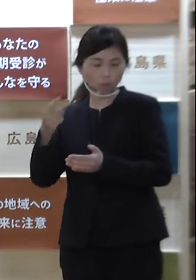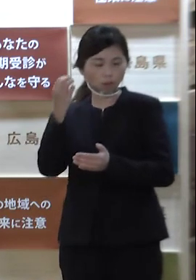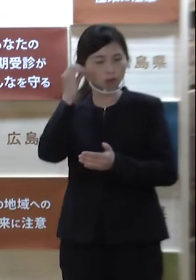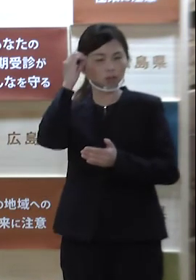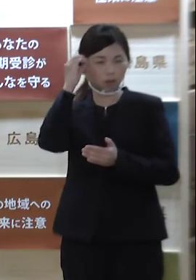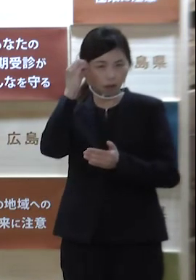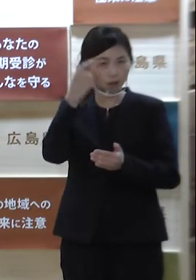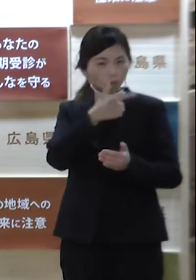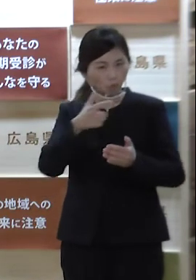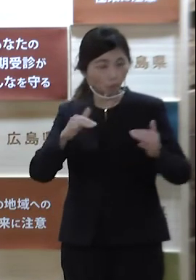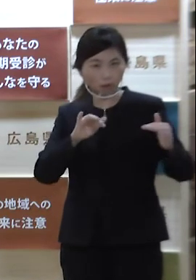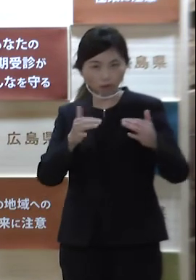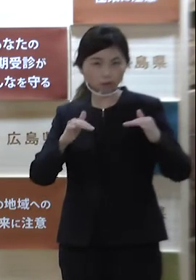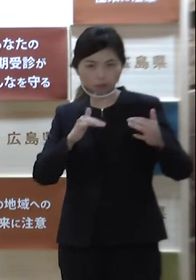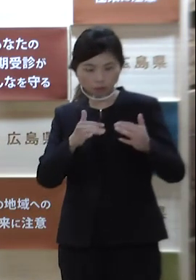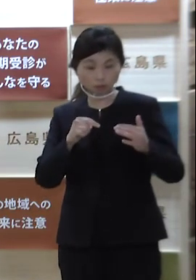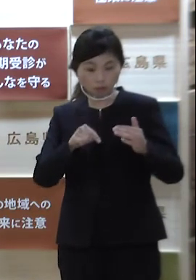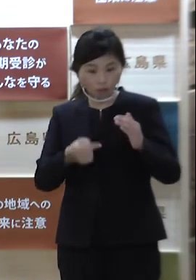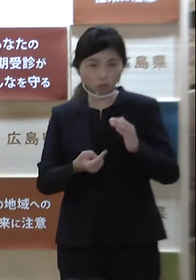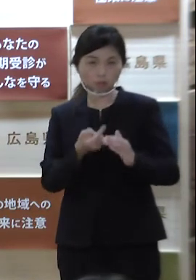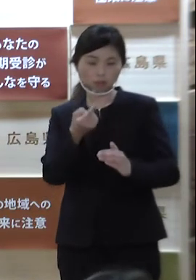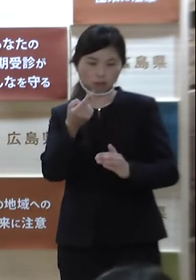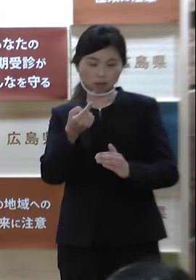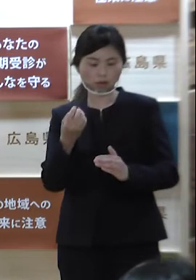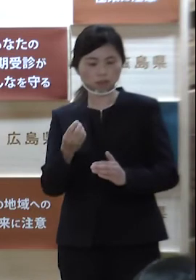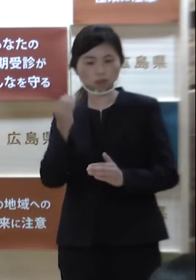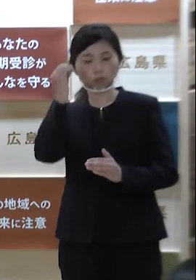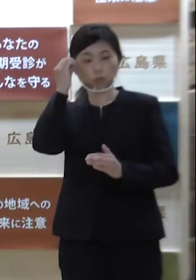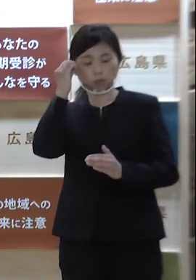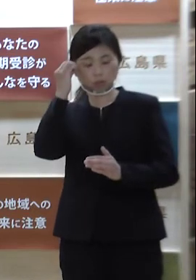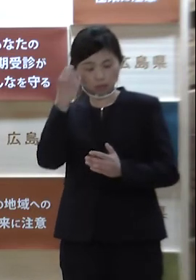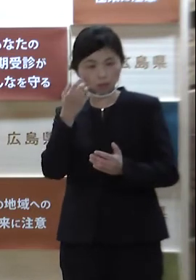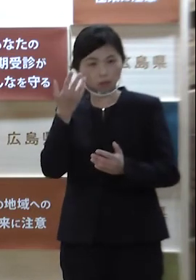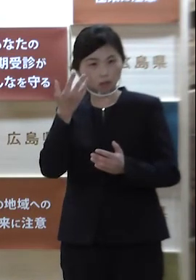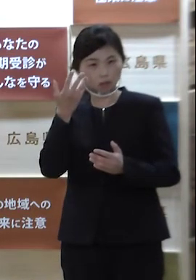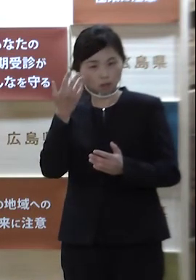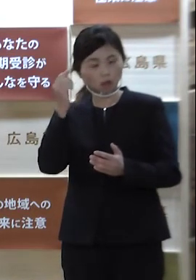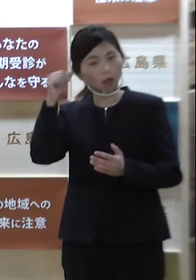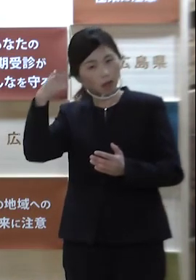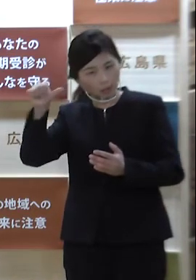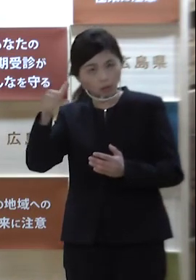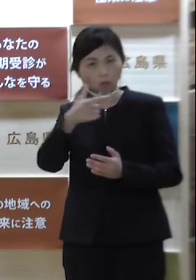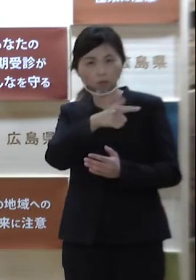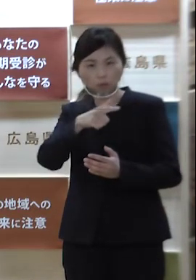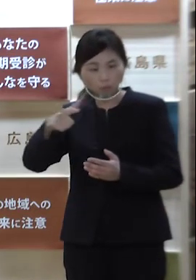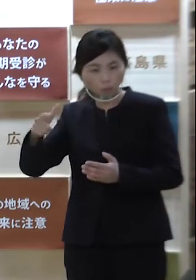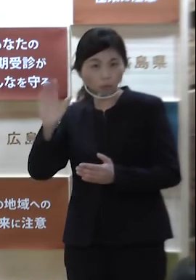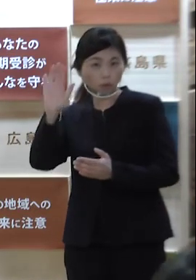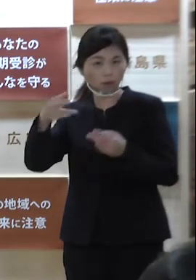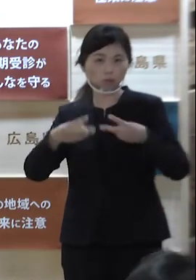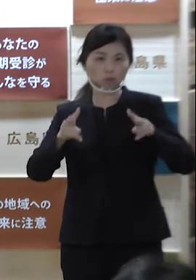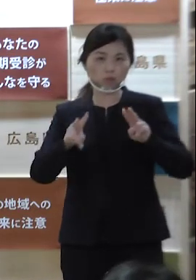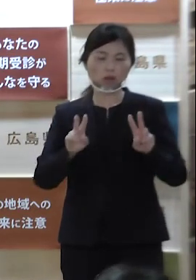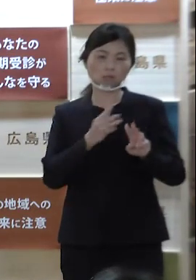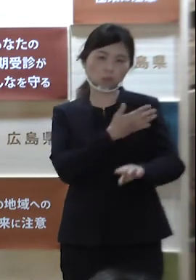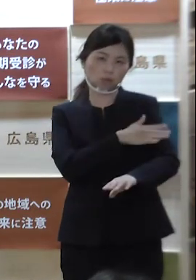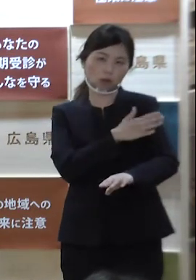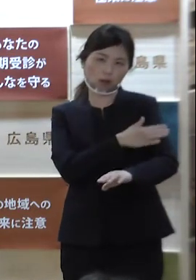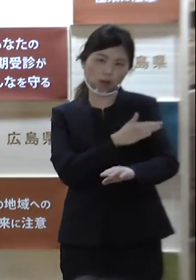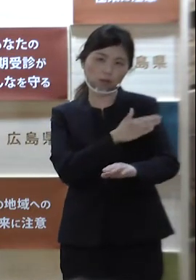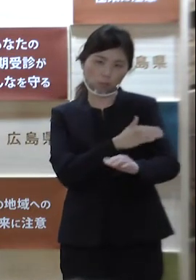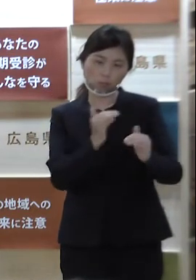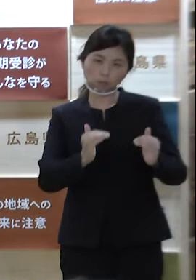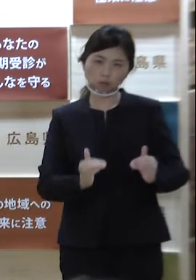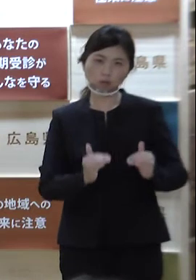して、その中から出てきた気づきや発想など、今後の広島ブランドの価値を高めていくため